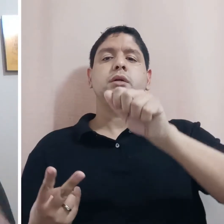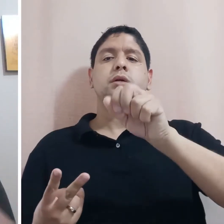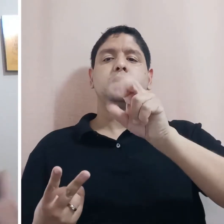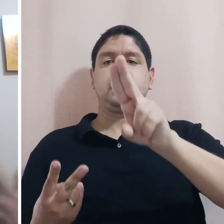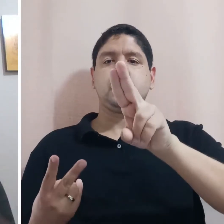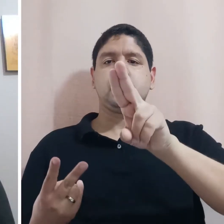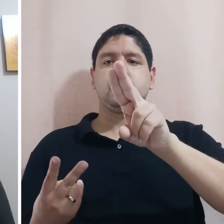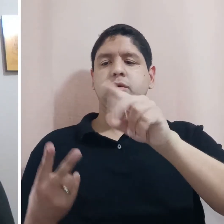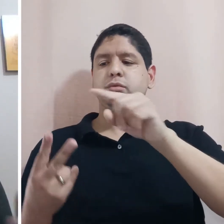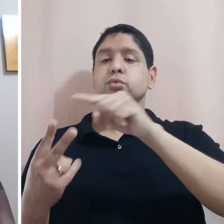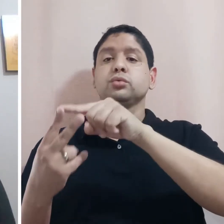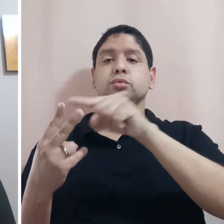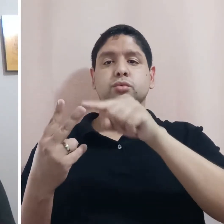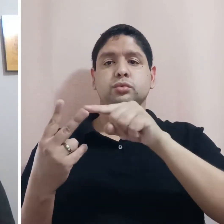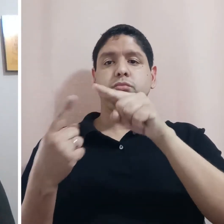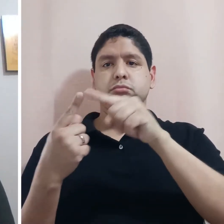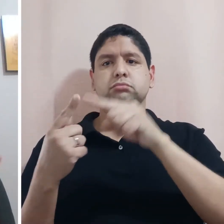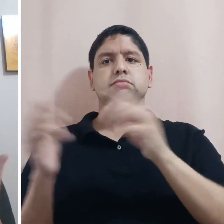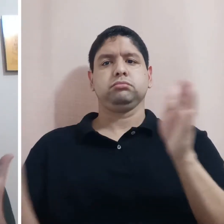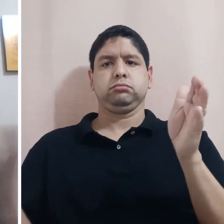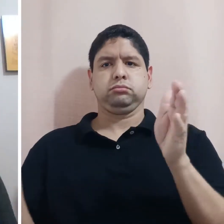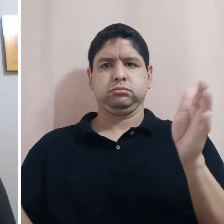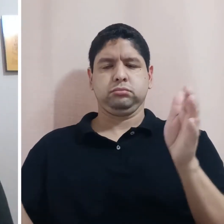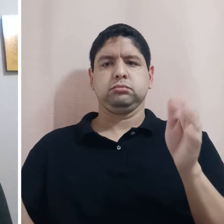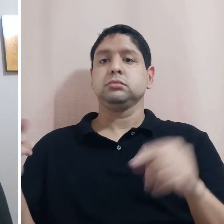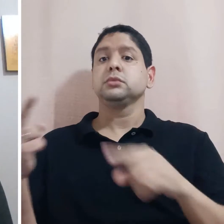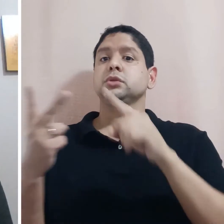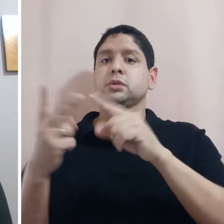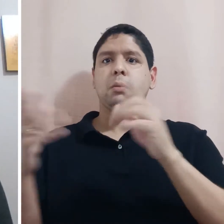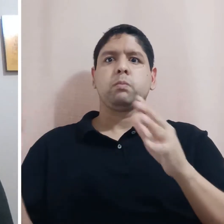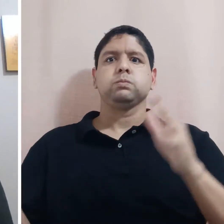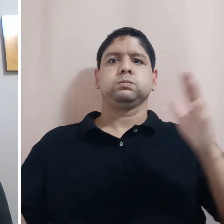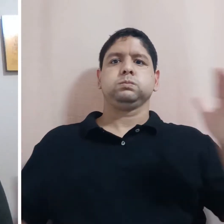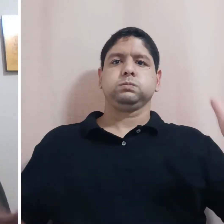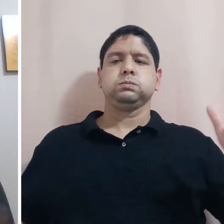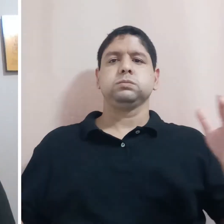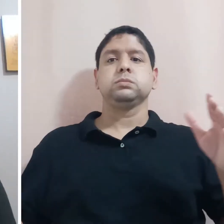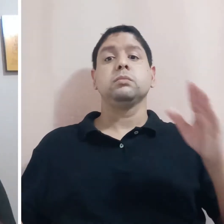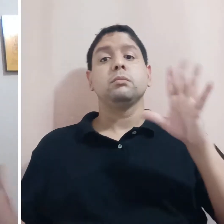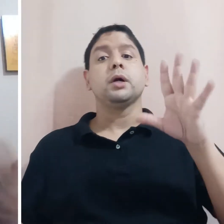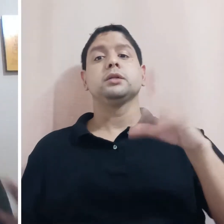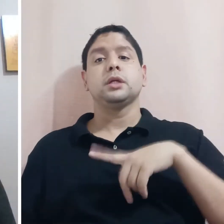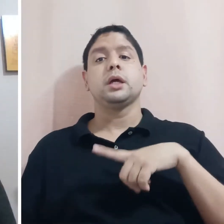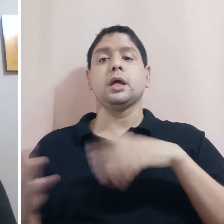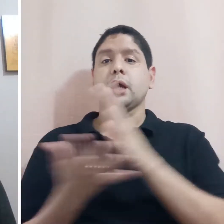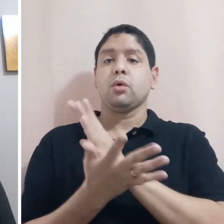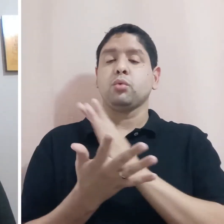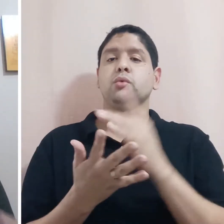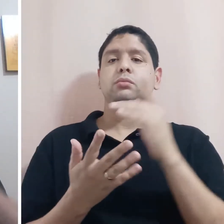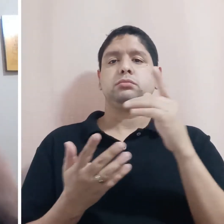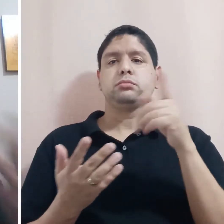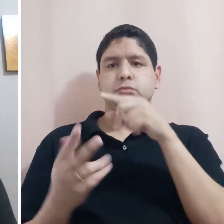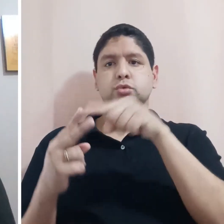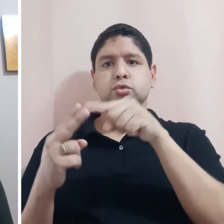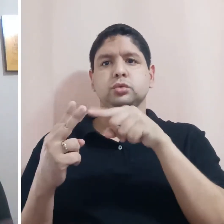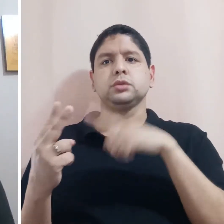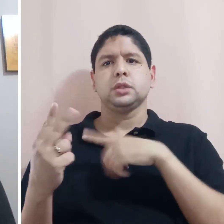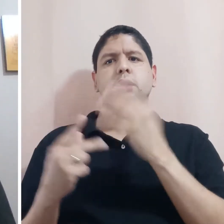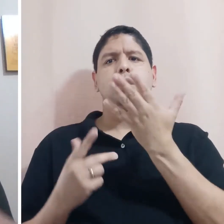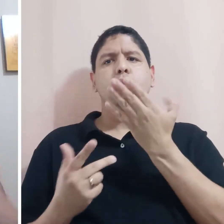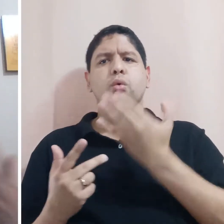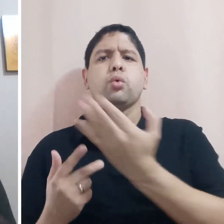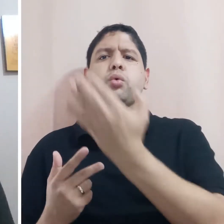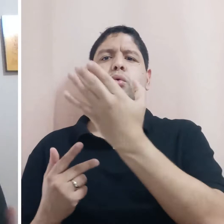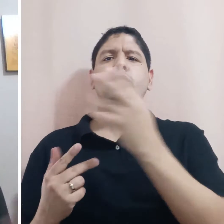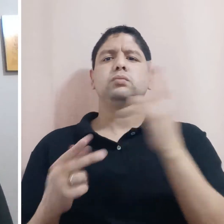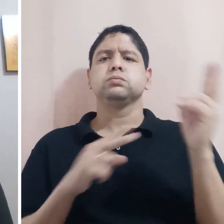madeira, elas eram muito frágeis. E nos oceanos, né, a gente tem tempestades que